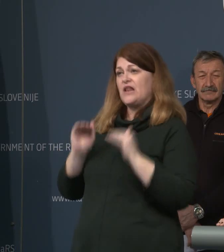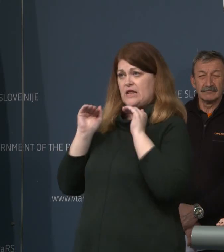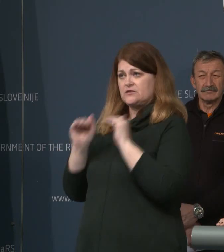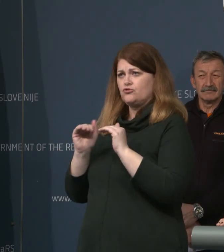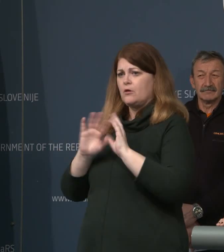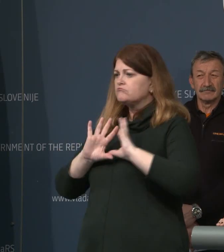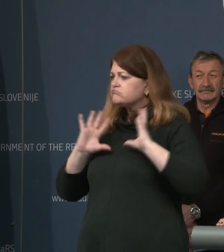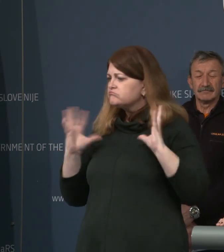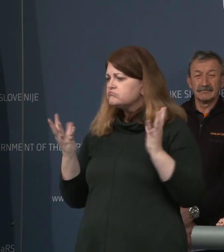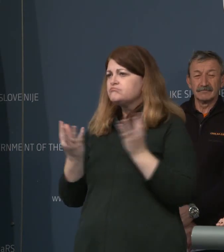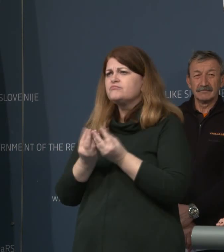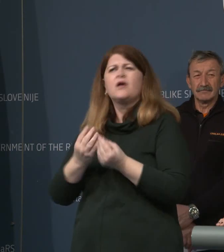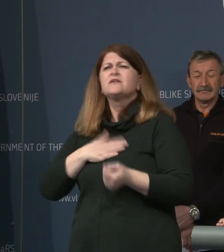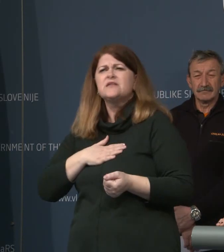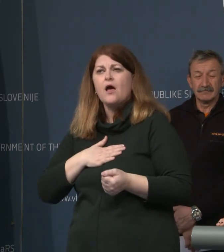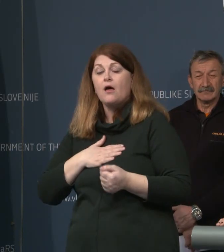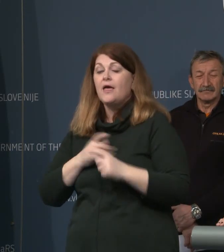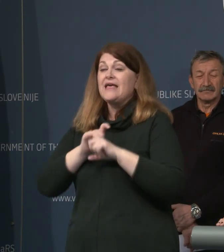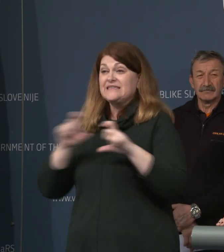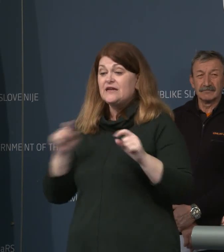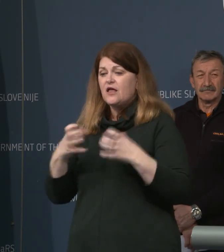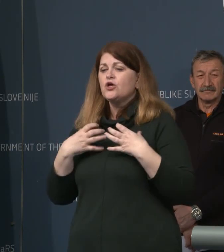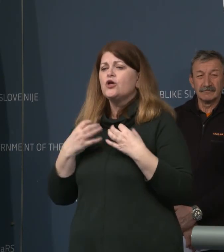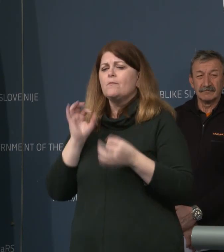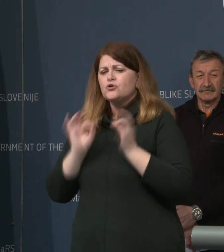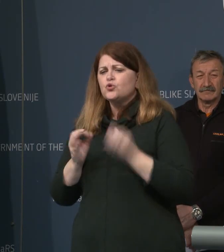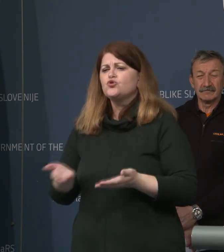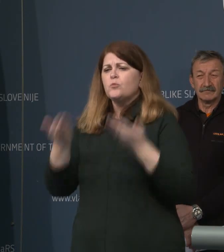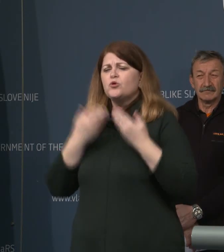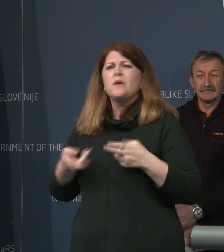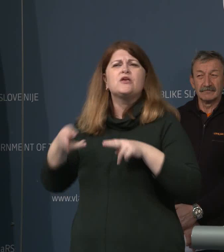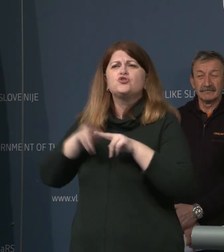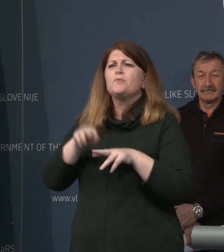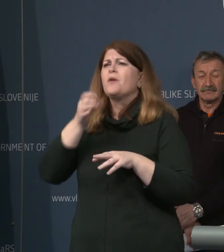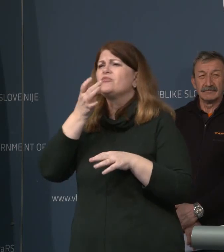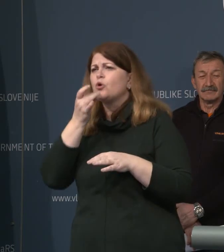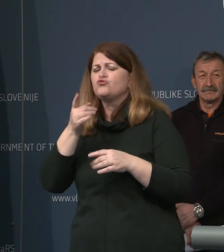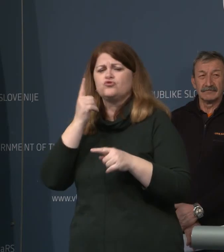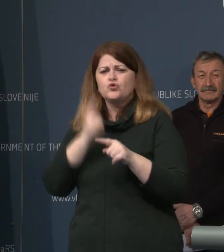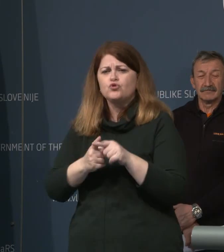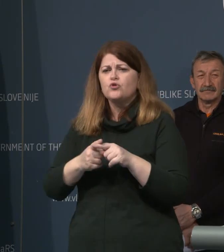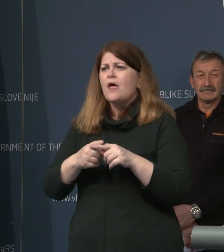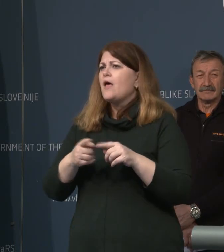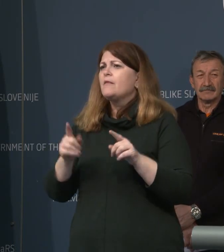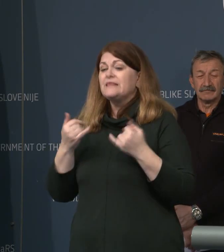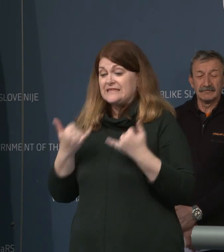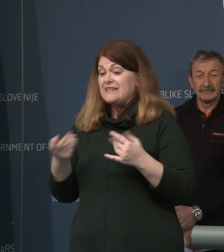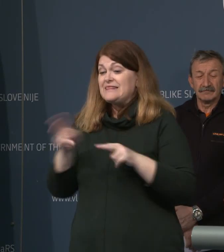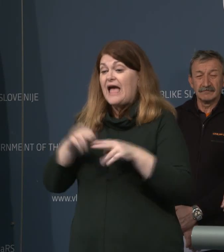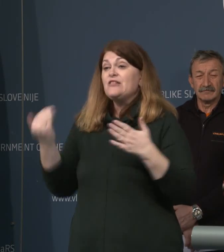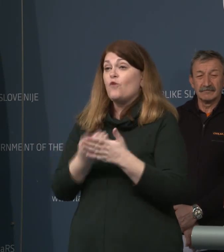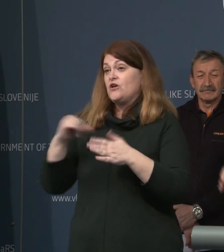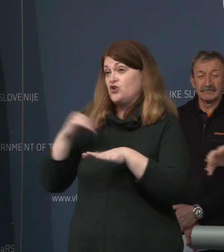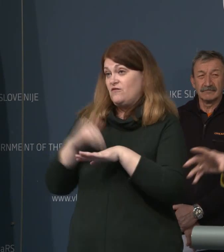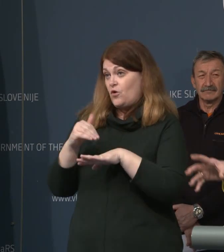zaščite. Namreč zakaj? Zaradi tega, ker skušamo pridobiti čim bolj točne, natančne in aktualne podatke in informacije,